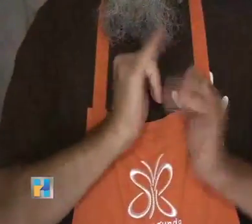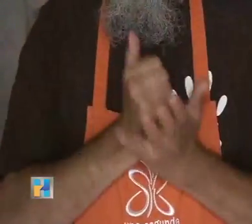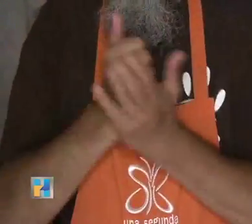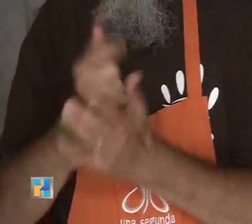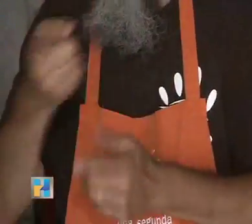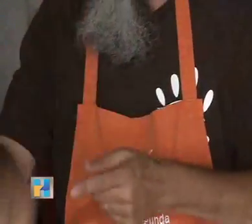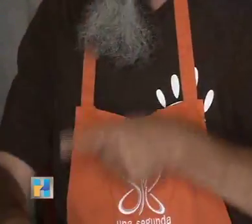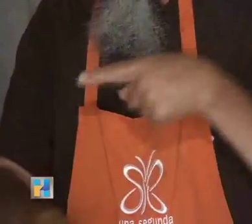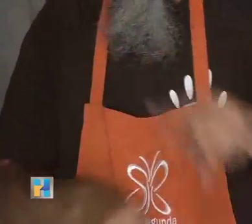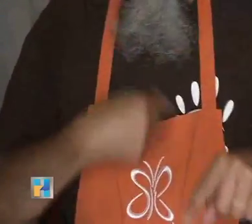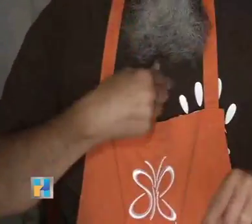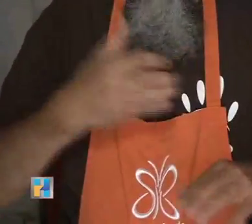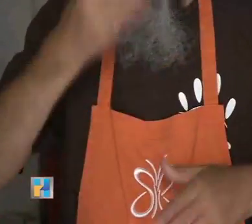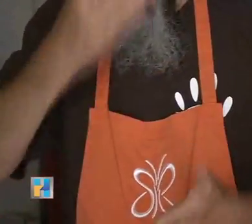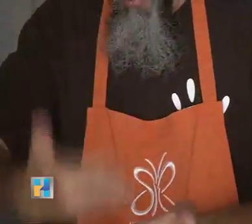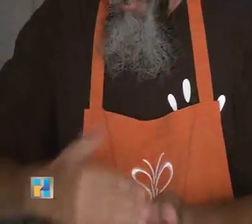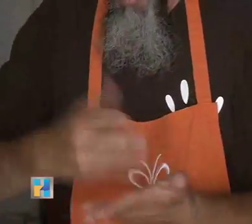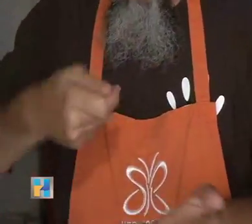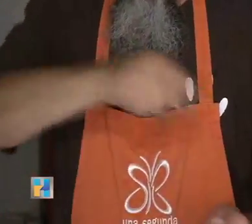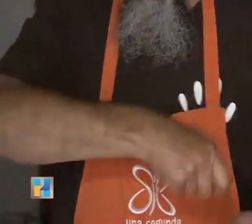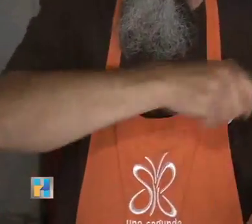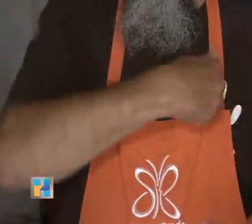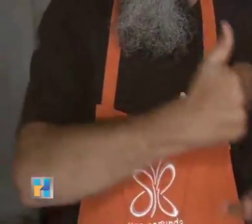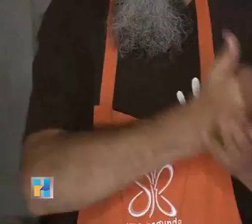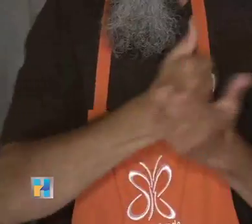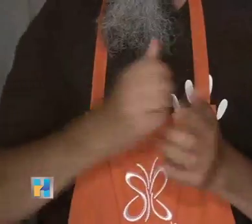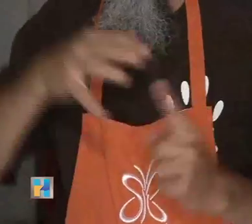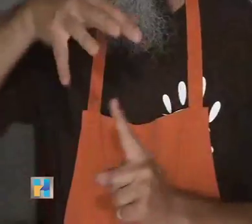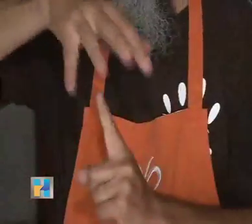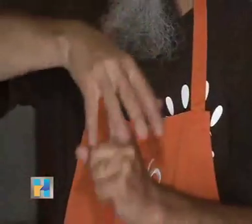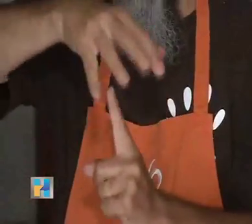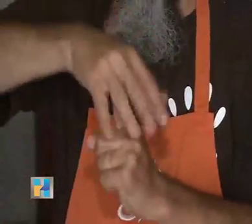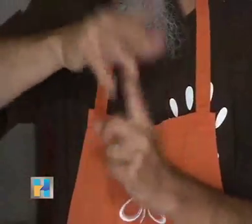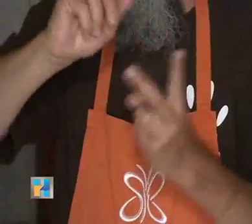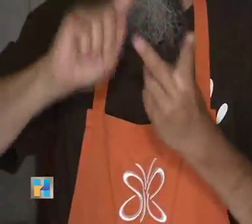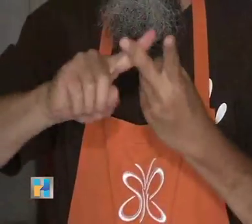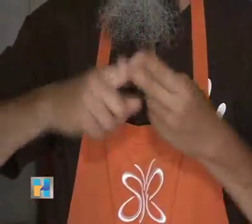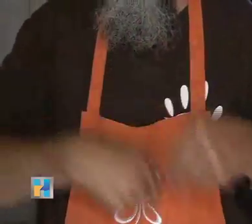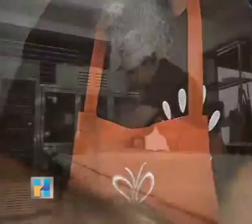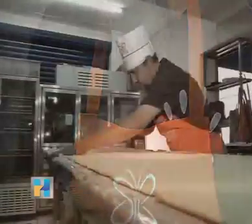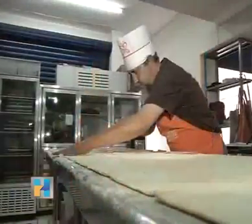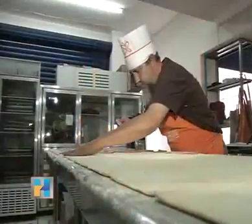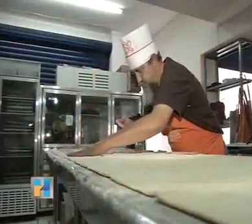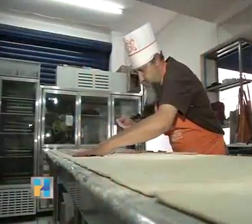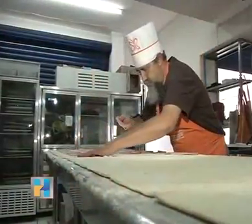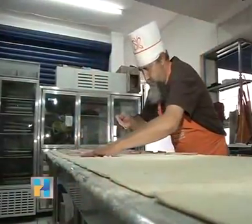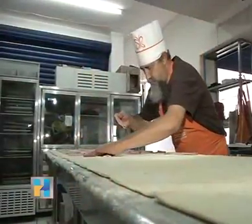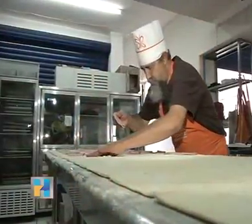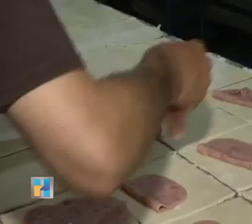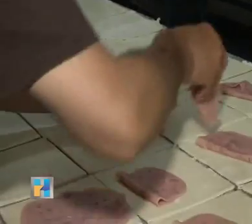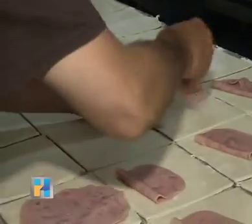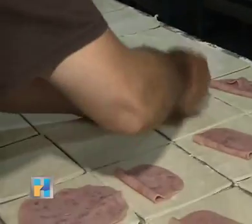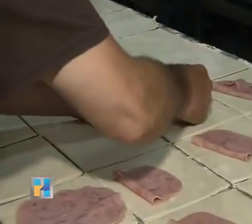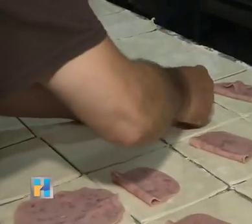Dice que le gusta más preparar las cremas de leches y también hacerle